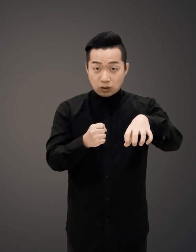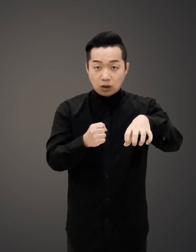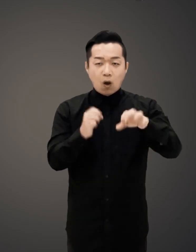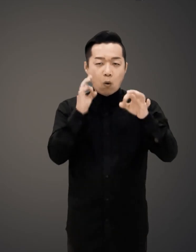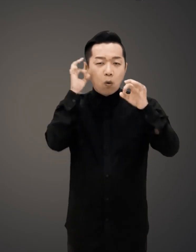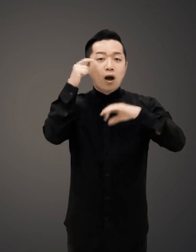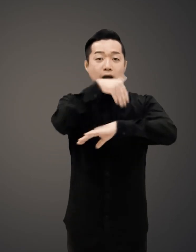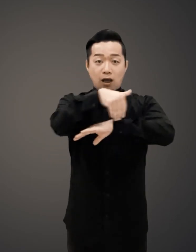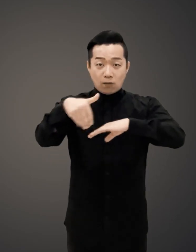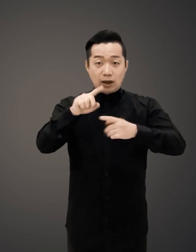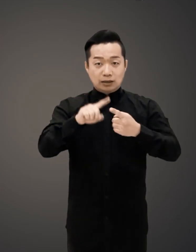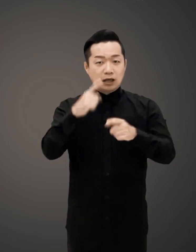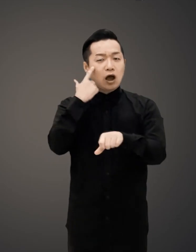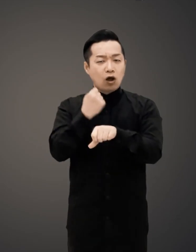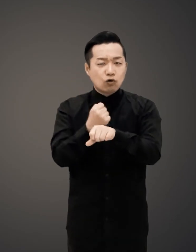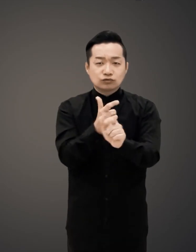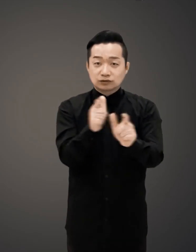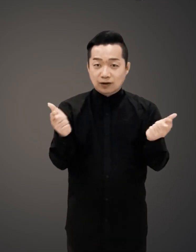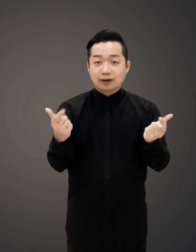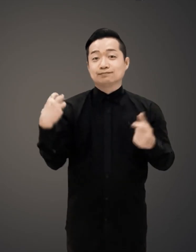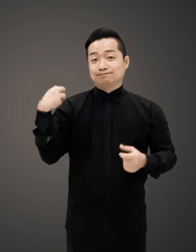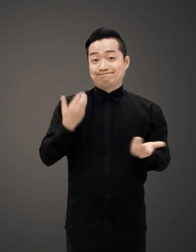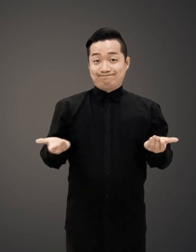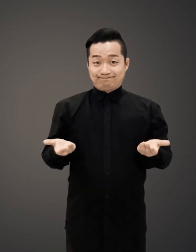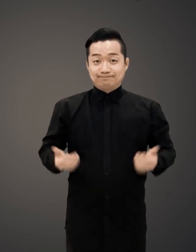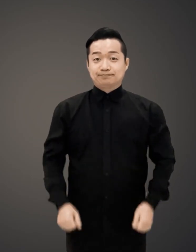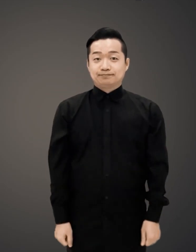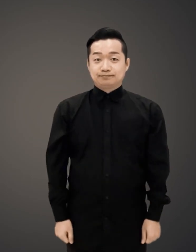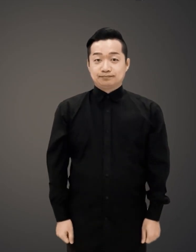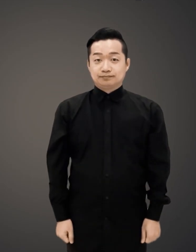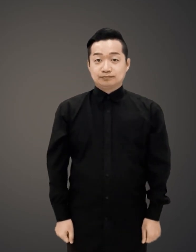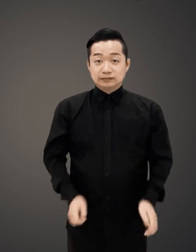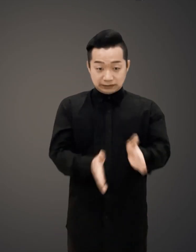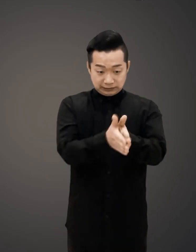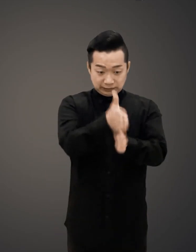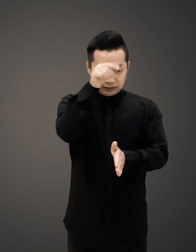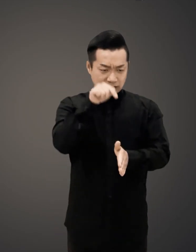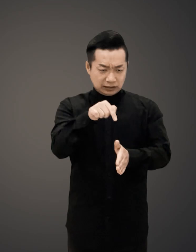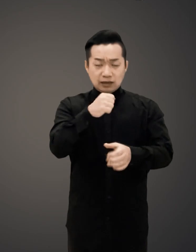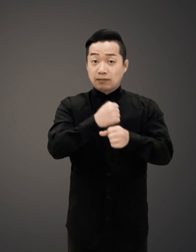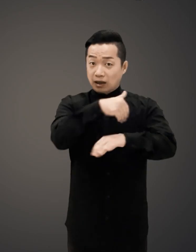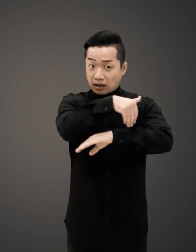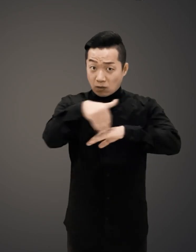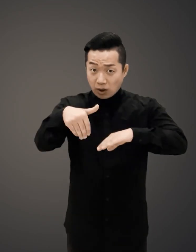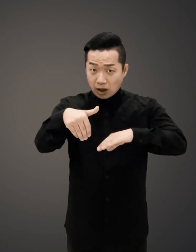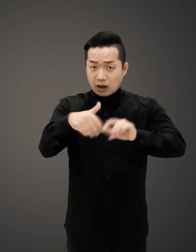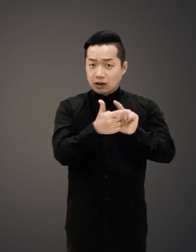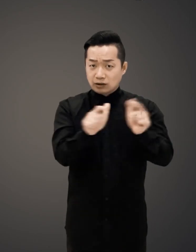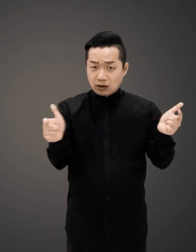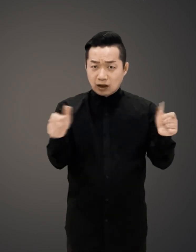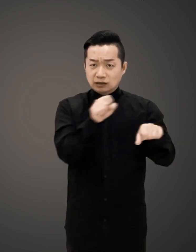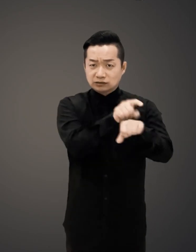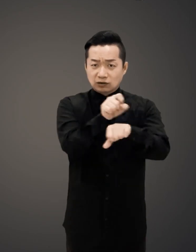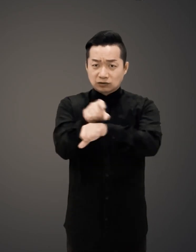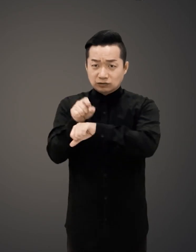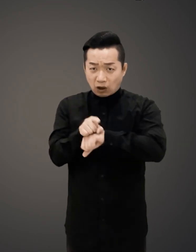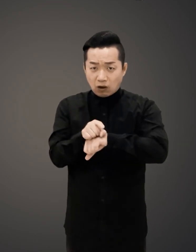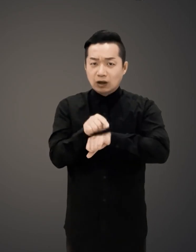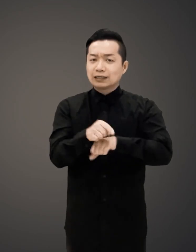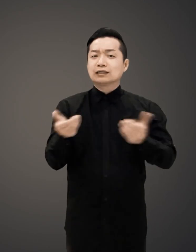계획을 하고 그에 따른 연구들을 하는 일을 하고 있습니다. 도시를 계획한다는 것은 되게 다양한